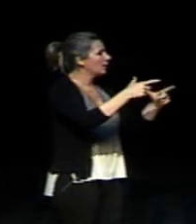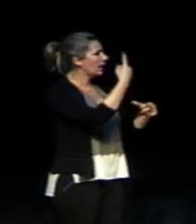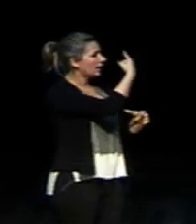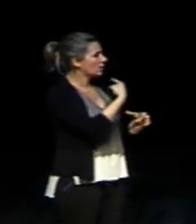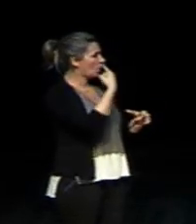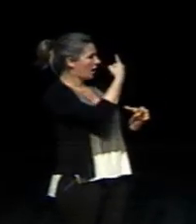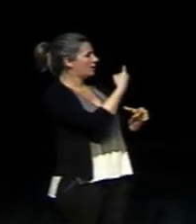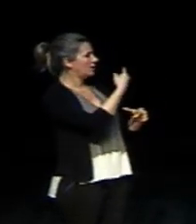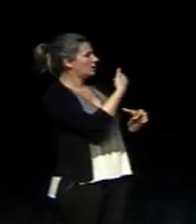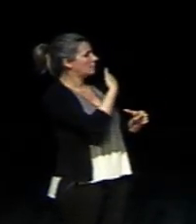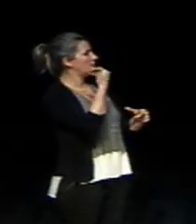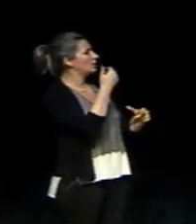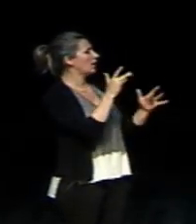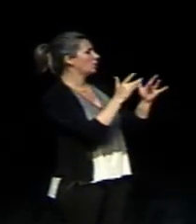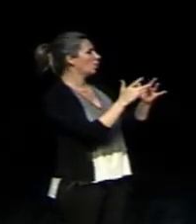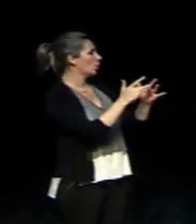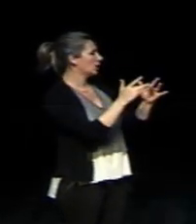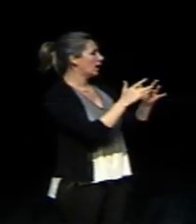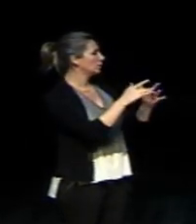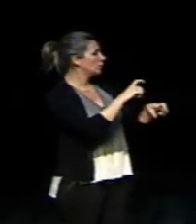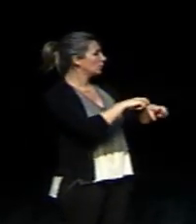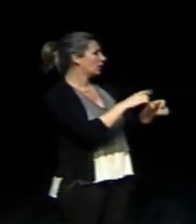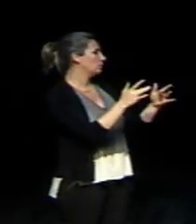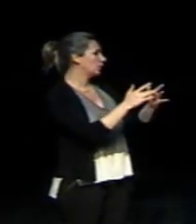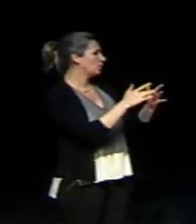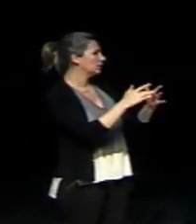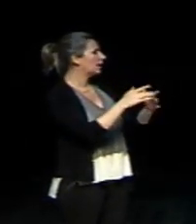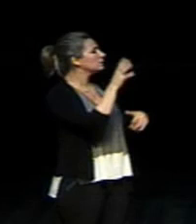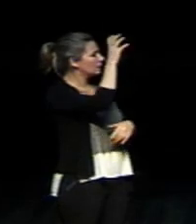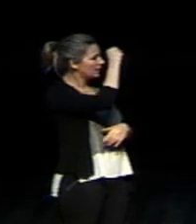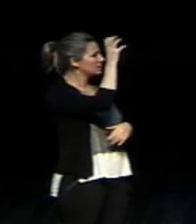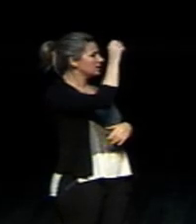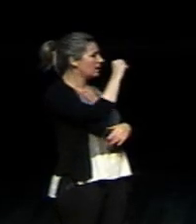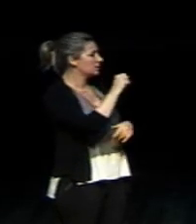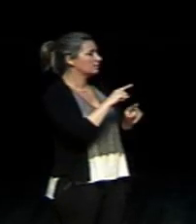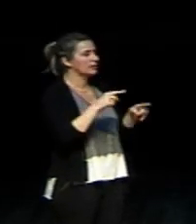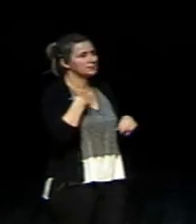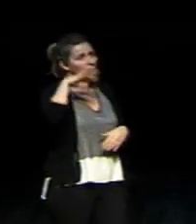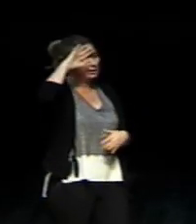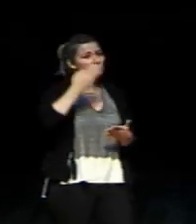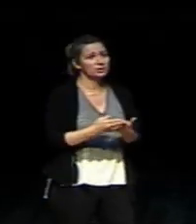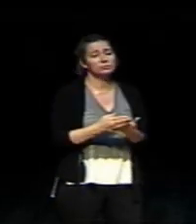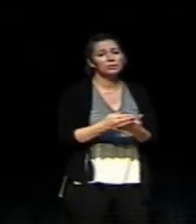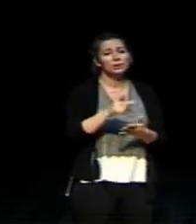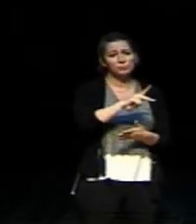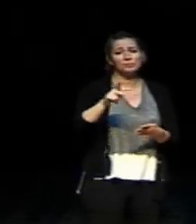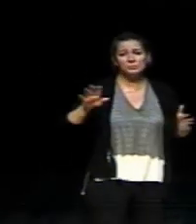algo que deva ser realizado é a luta para ampliar essa carga horária, porque a gente